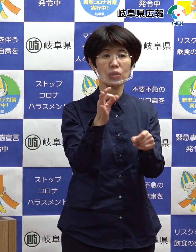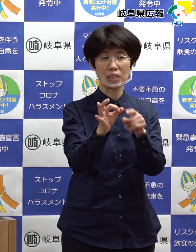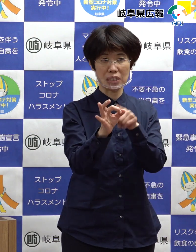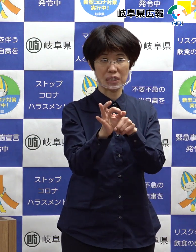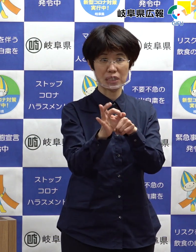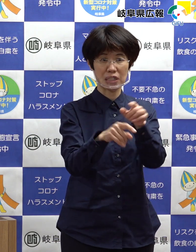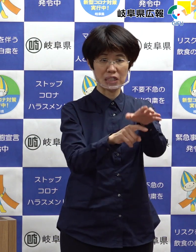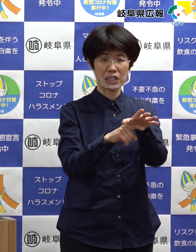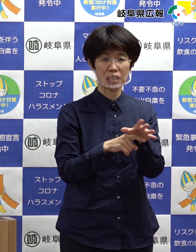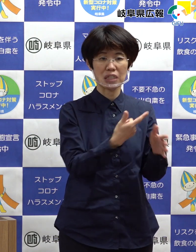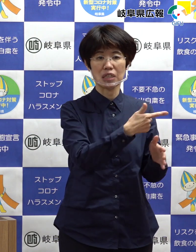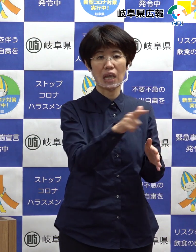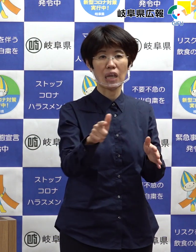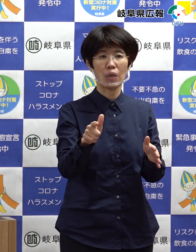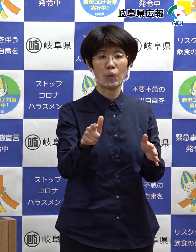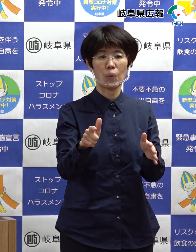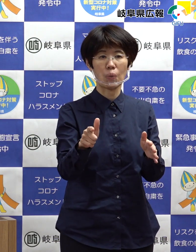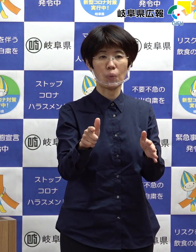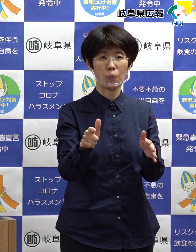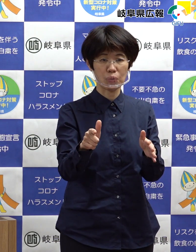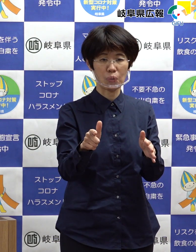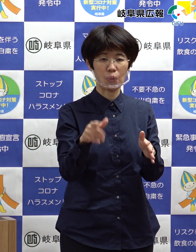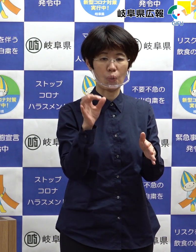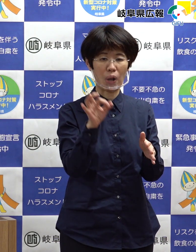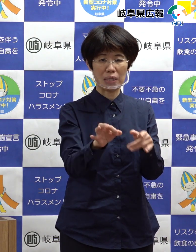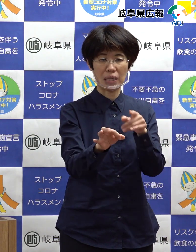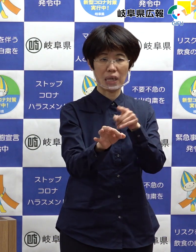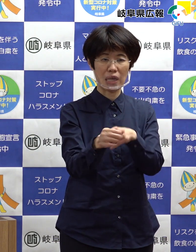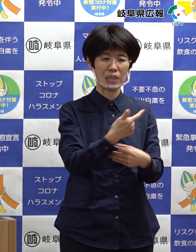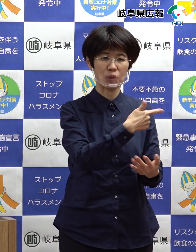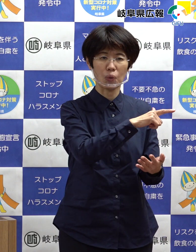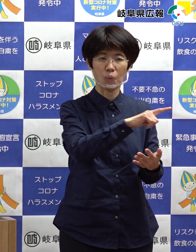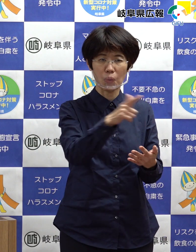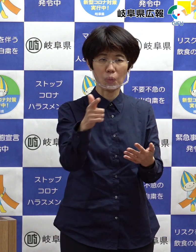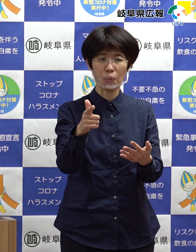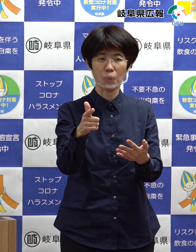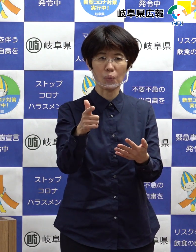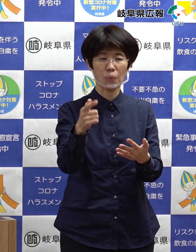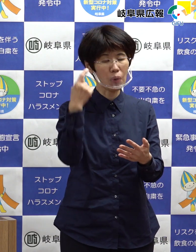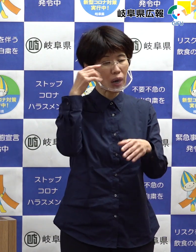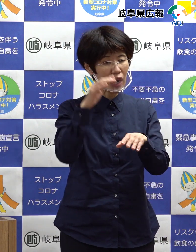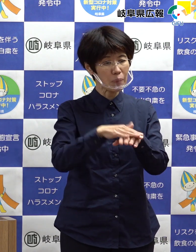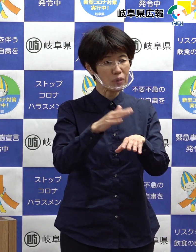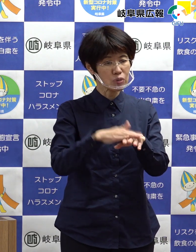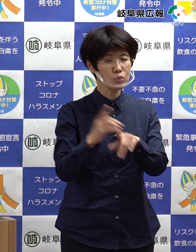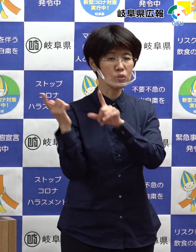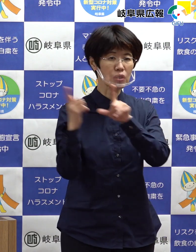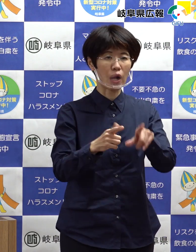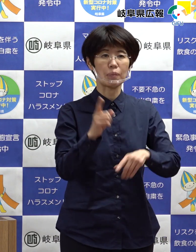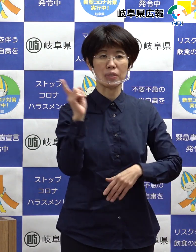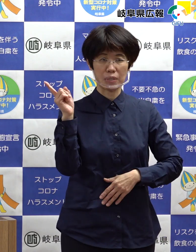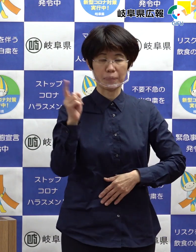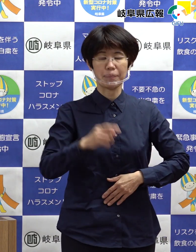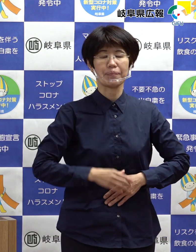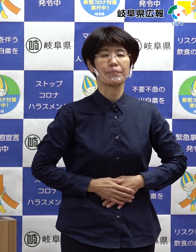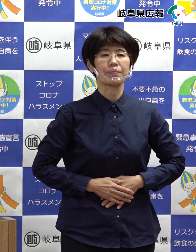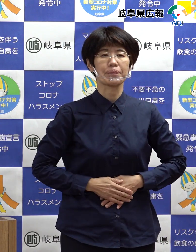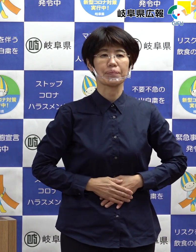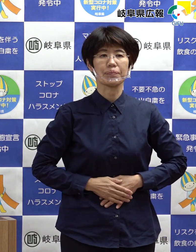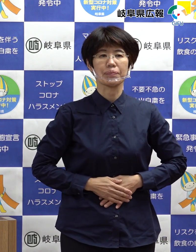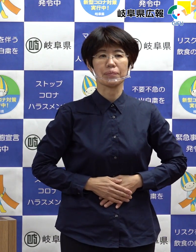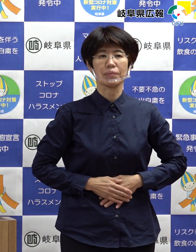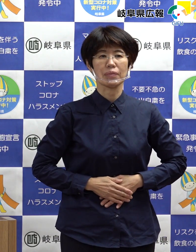から納入業者などの中小企業者への一時金等々、まあ考えてますという話がありました。それ